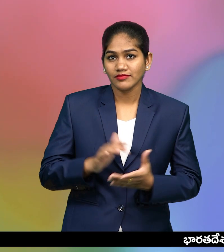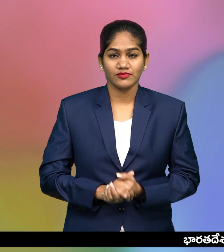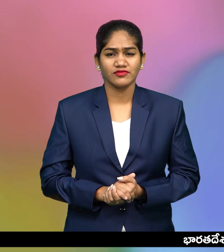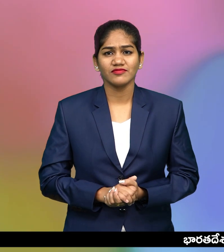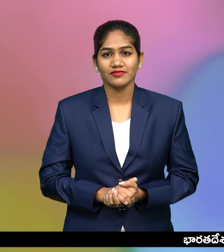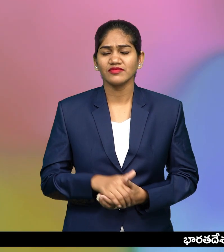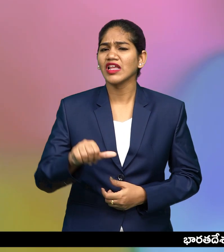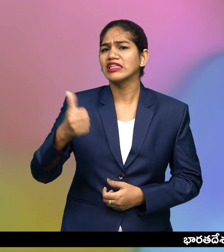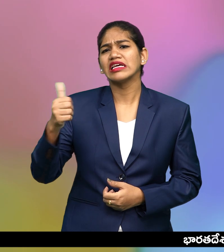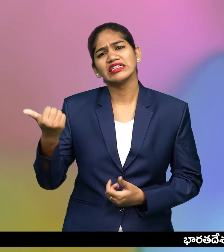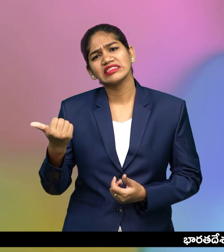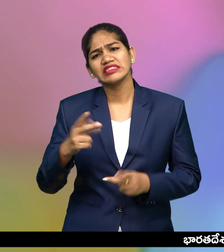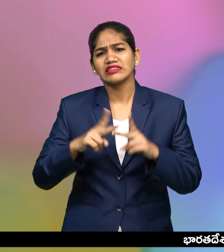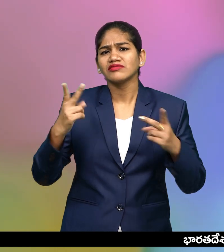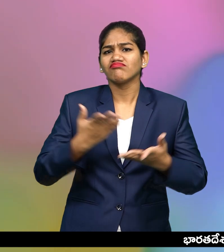భారతదేశంలో ప్రతి వ్యక్తి రోజుకు